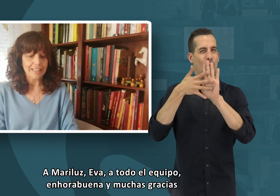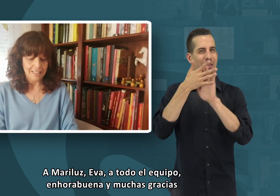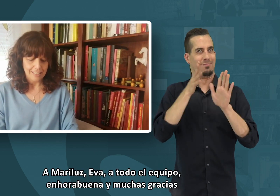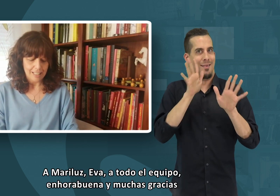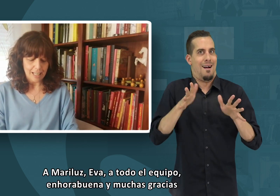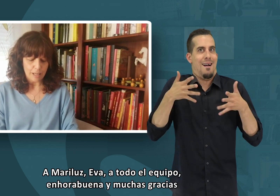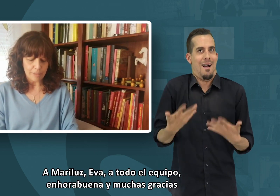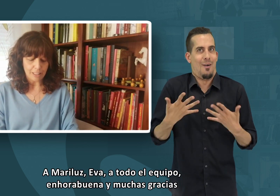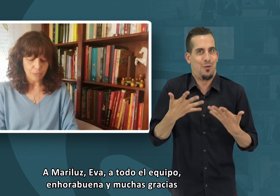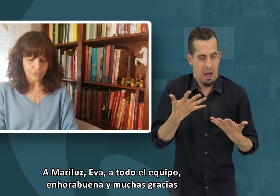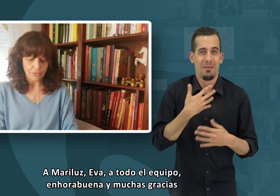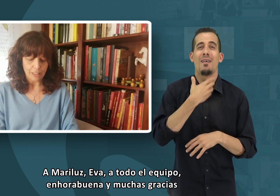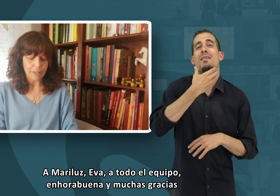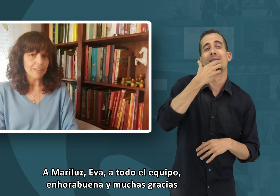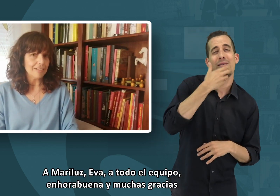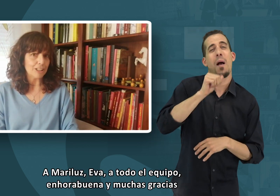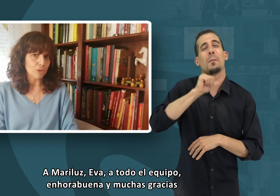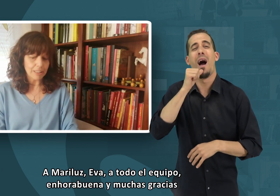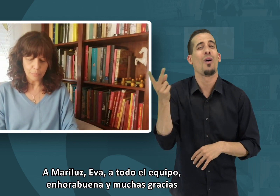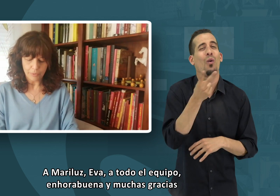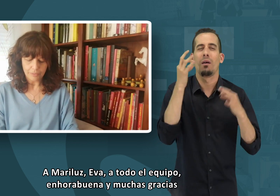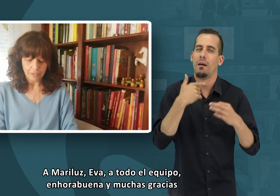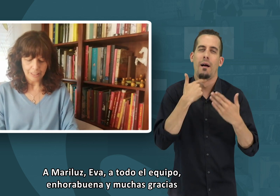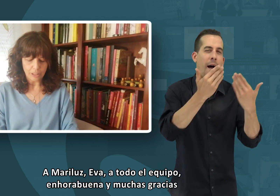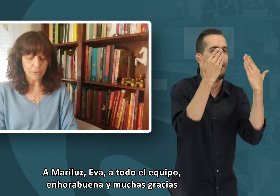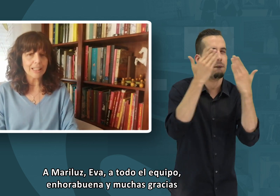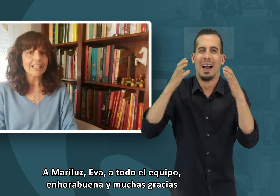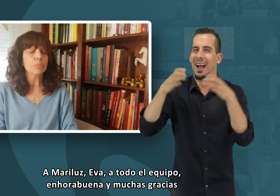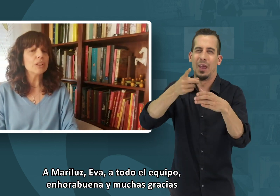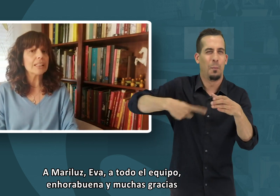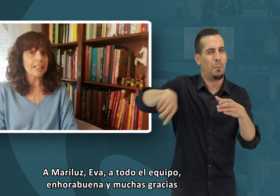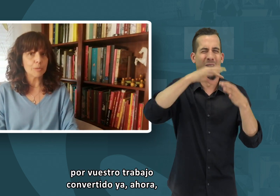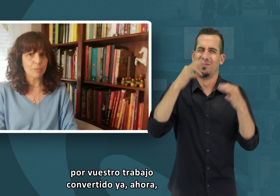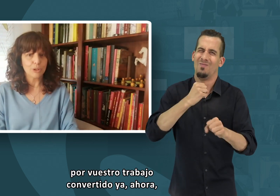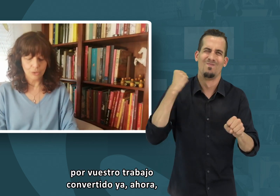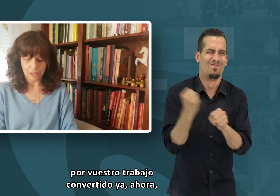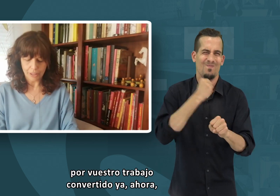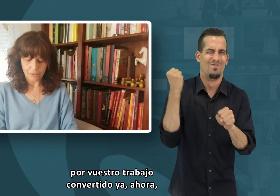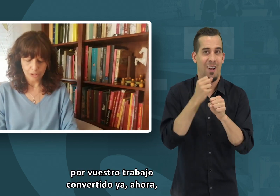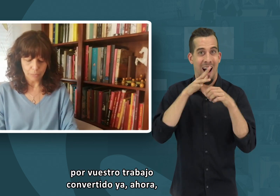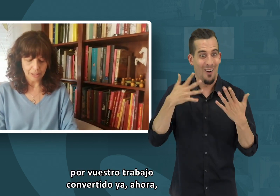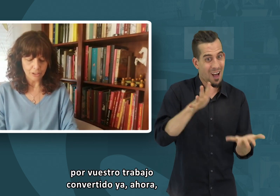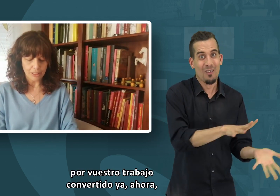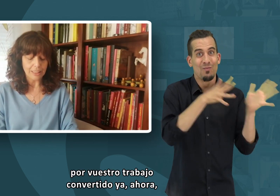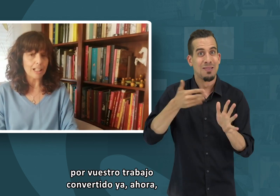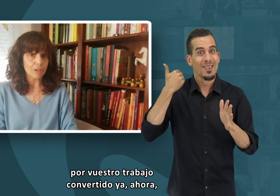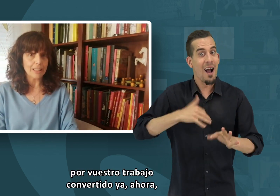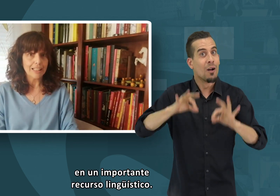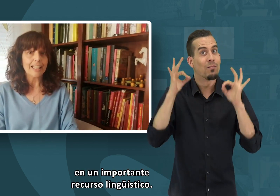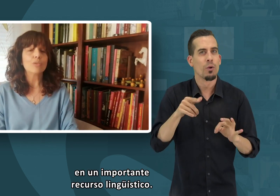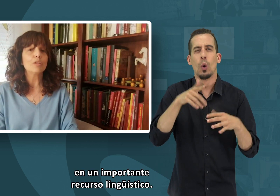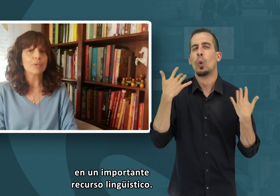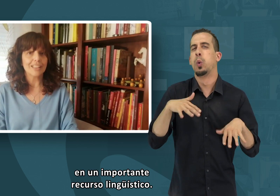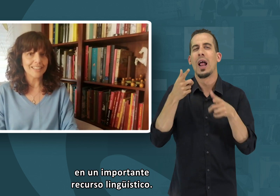actual. A María Luz, Eva, a todo el equipo, enhorabuena y muchas gracias por vuestro trabajo, convertido ya